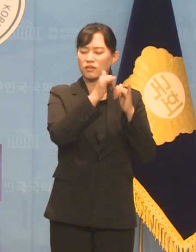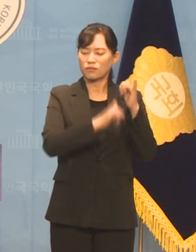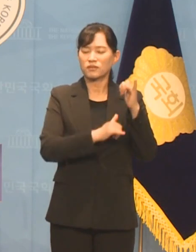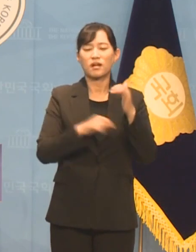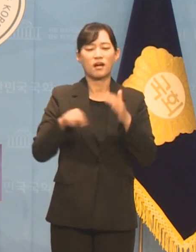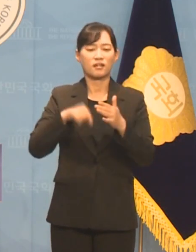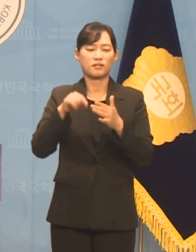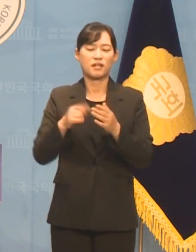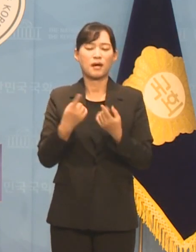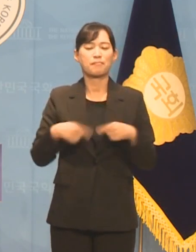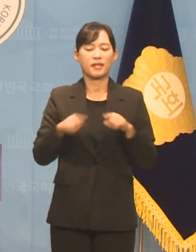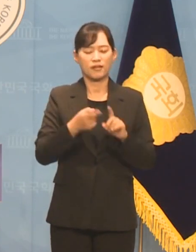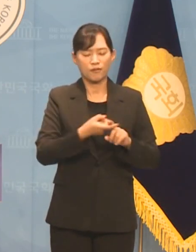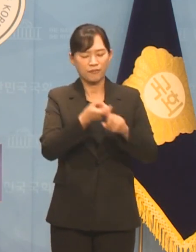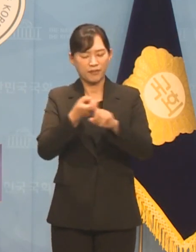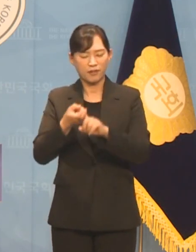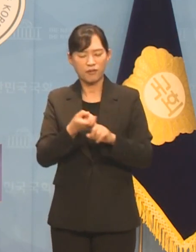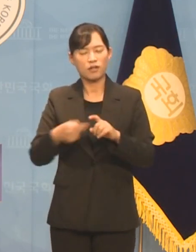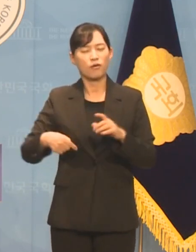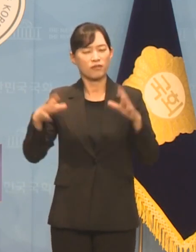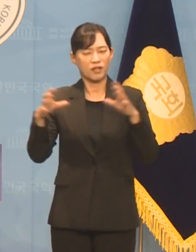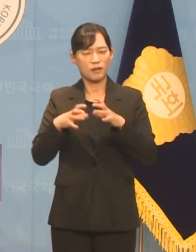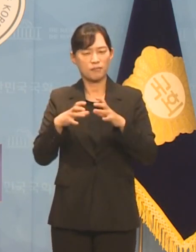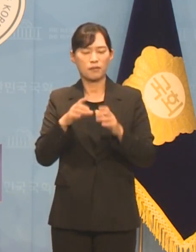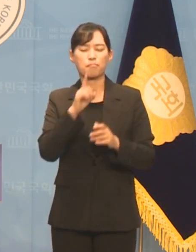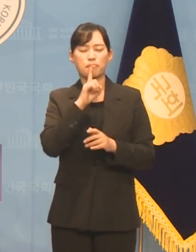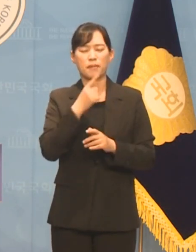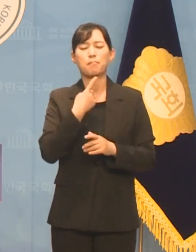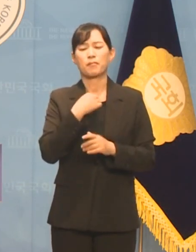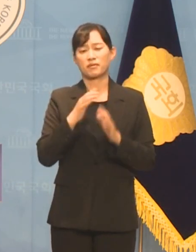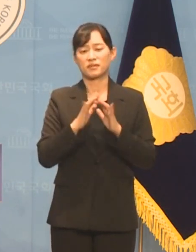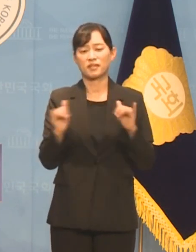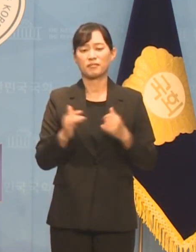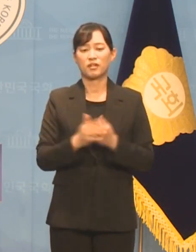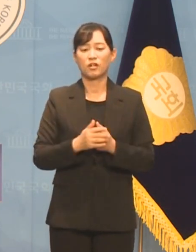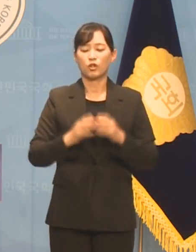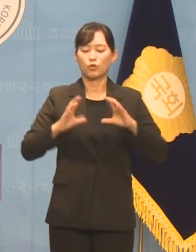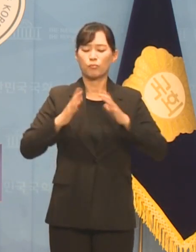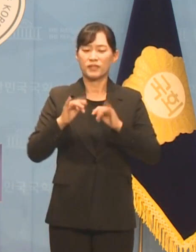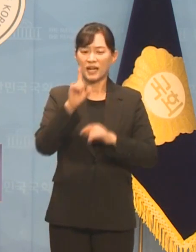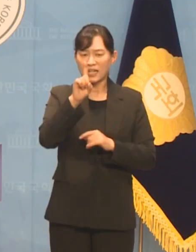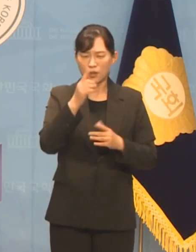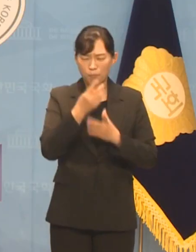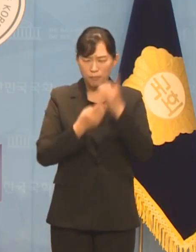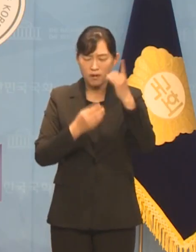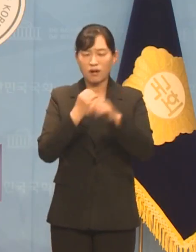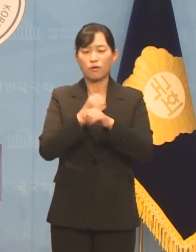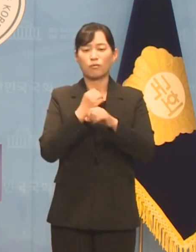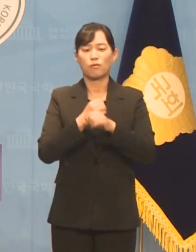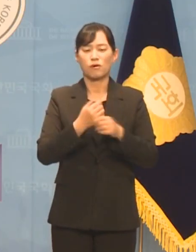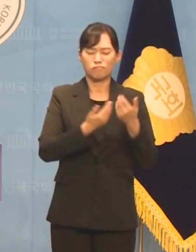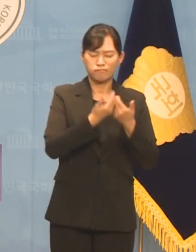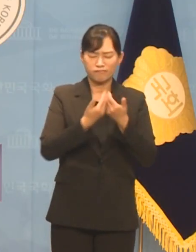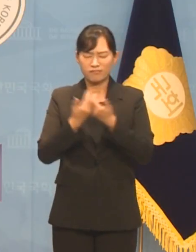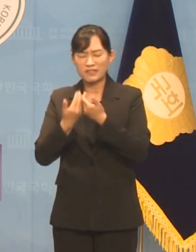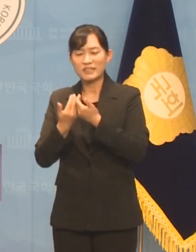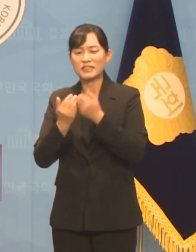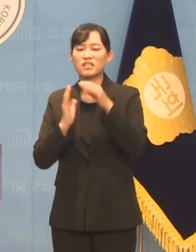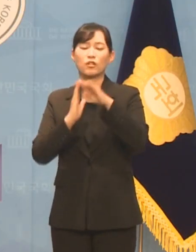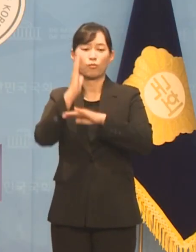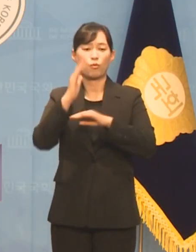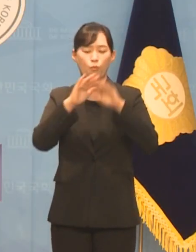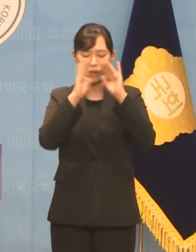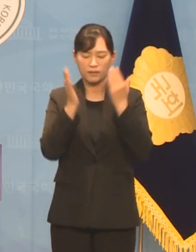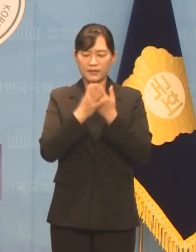늘 연대와 연합의 정신을 강조해 오신 분입니다. 국민을 하나로 모으고 분열과 갈등을 넘어